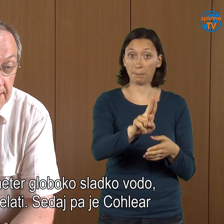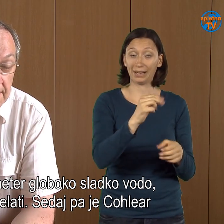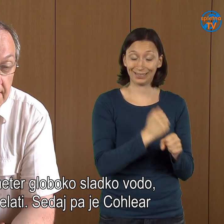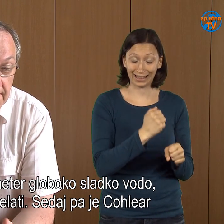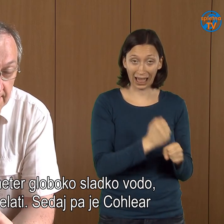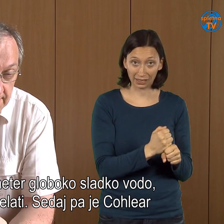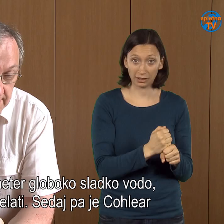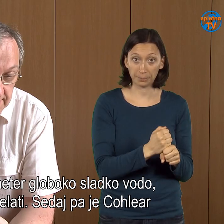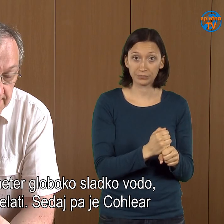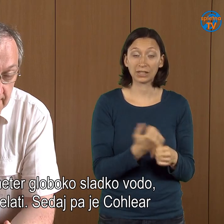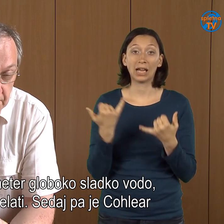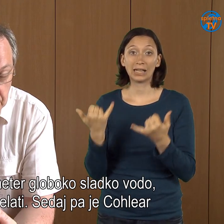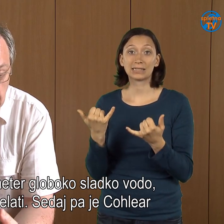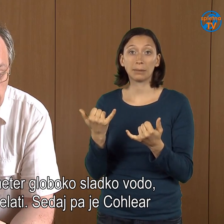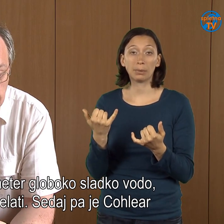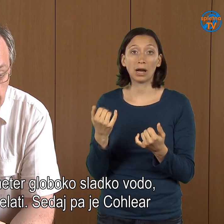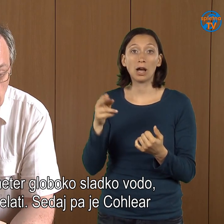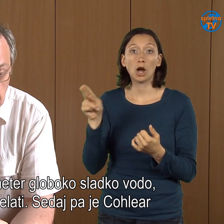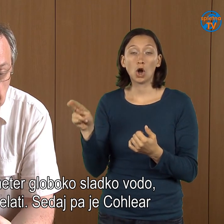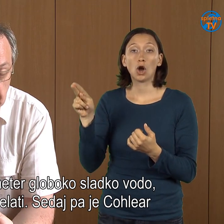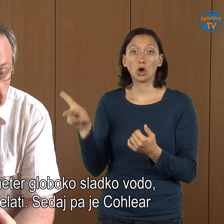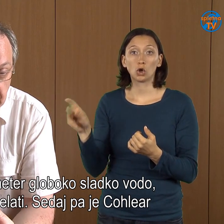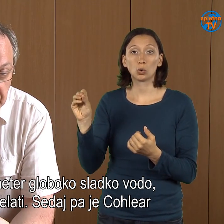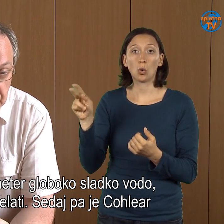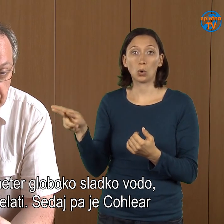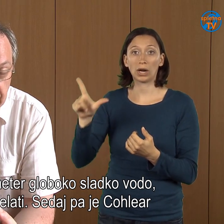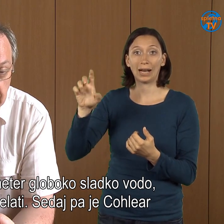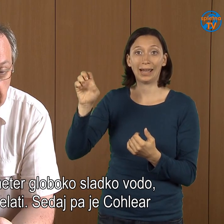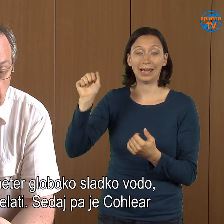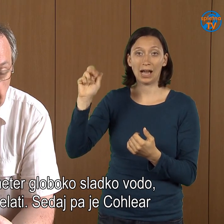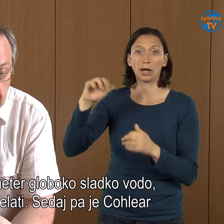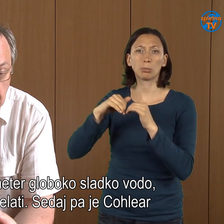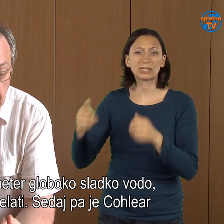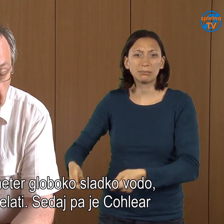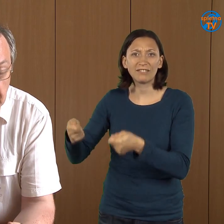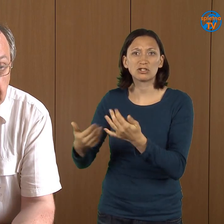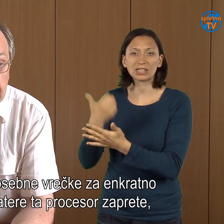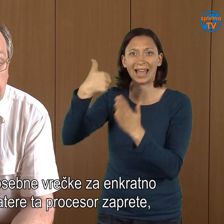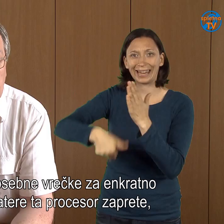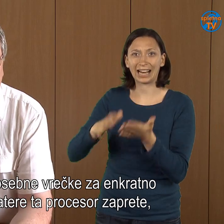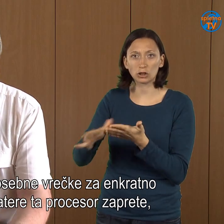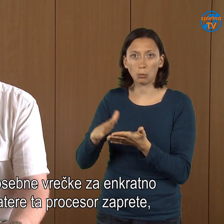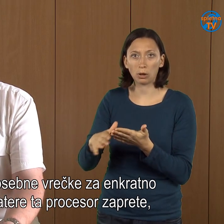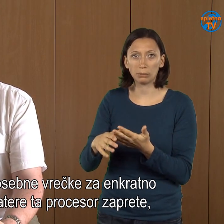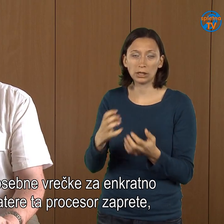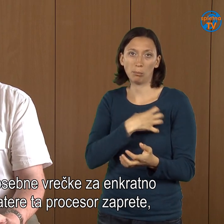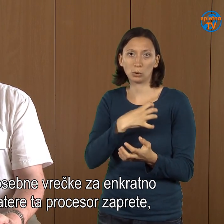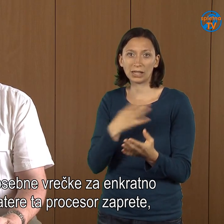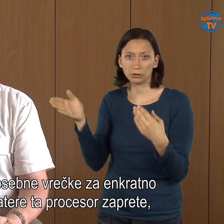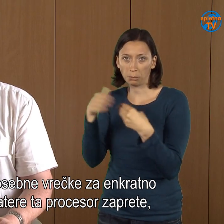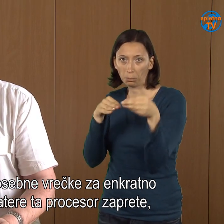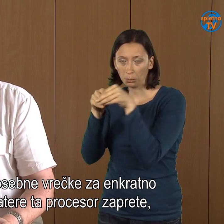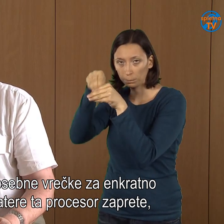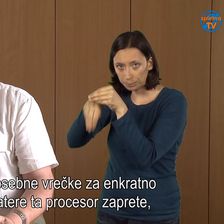delati. Sedaj je pa Kohler naredil tudi posebne vrečke za enkratno uporabo, v katere ta procesor